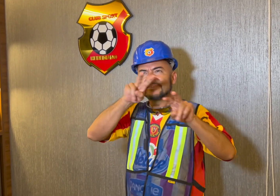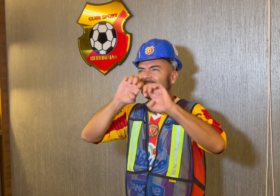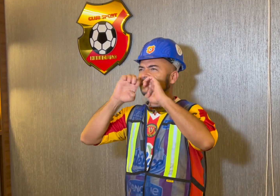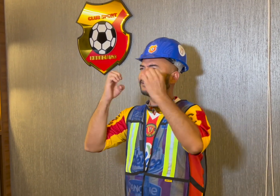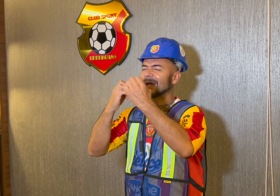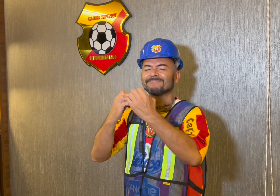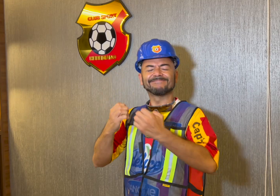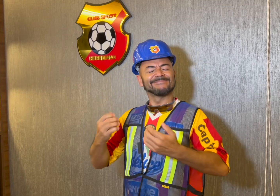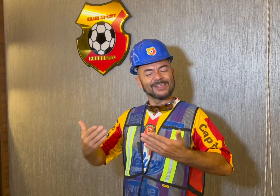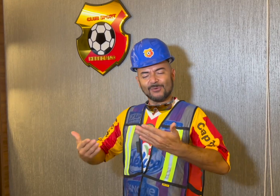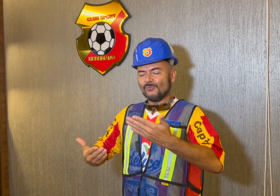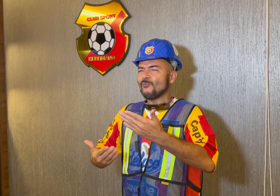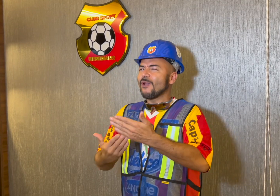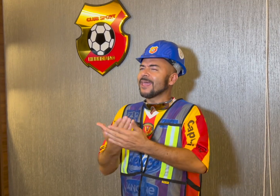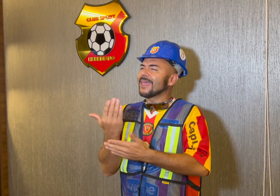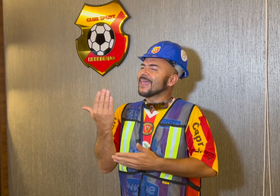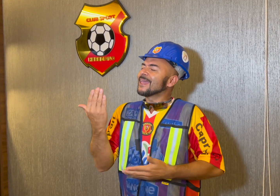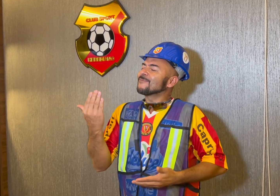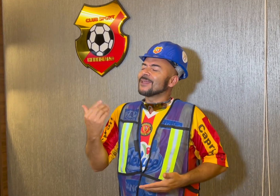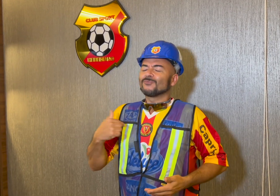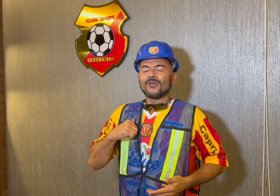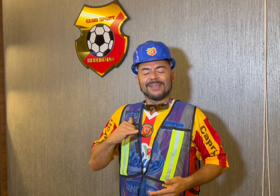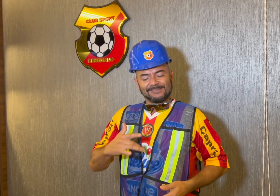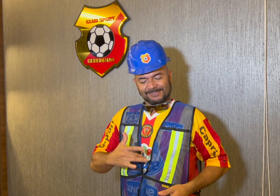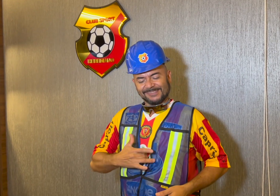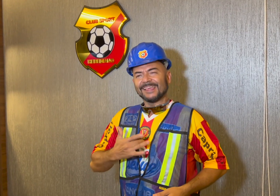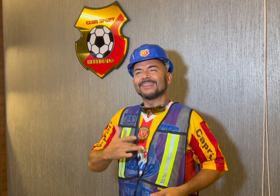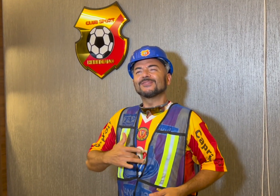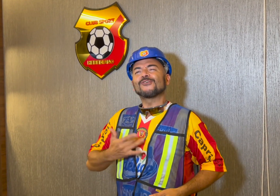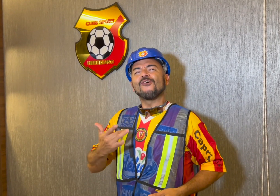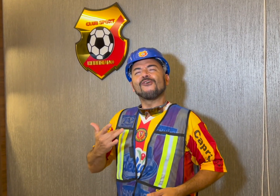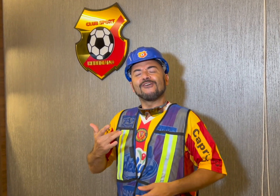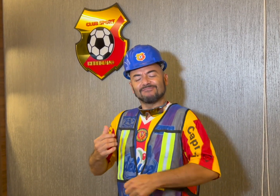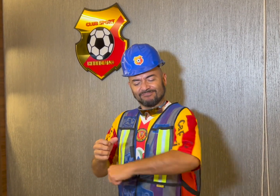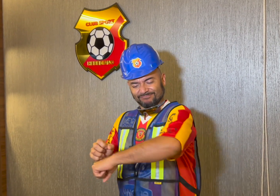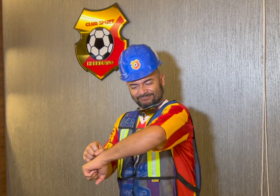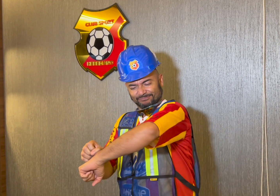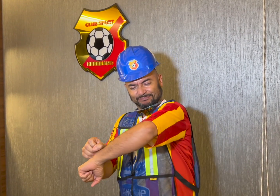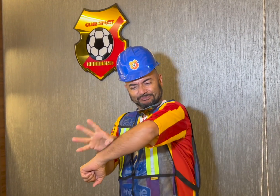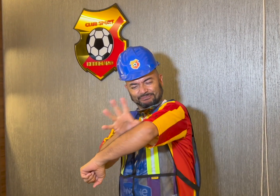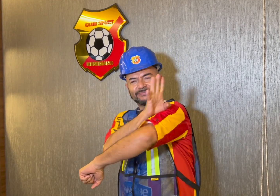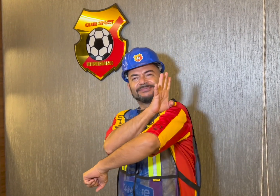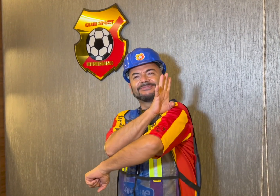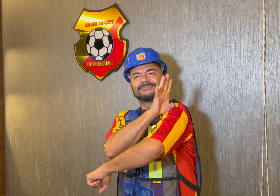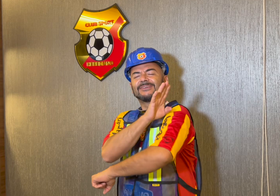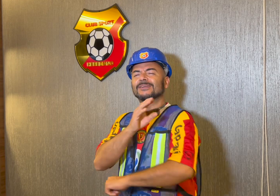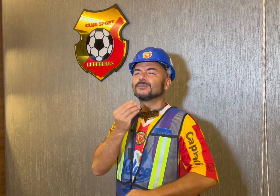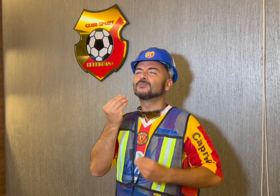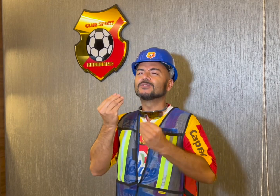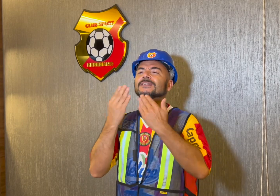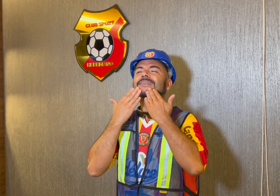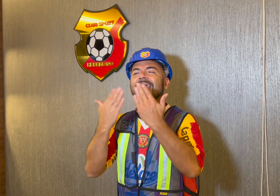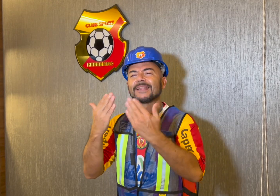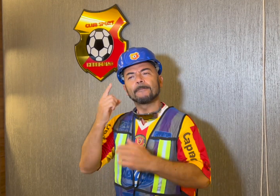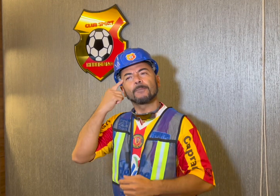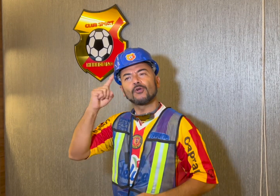comunidad sorda de venir y compartir y ver el nuevo estadio. Me siento muy, muy emocionada. Muchas